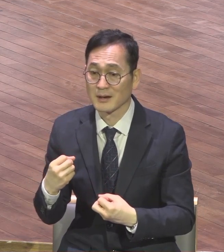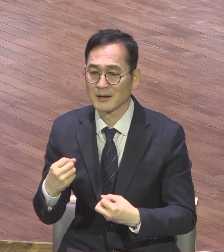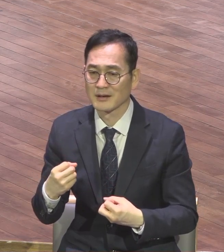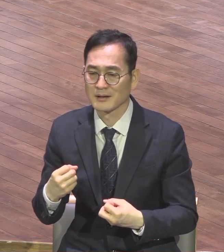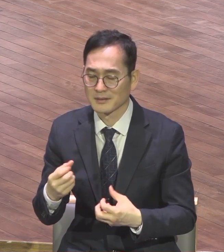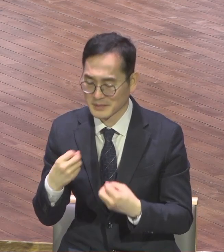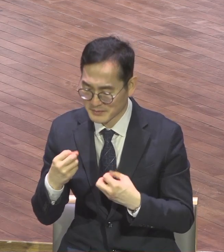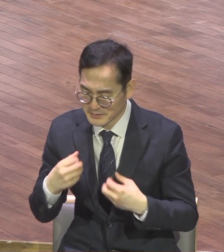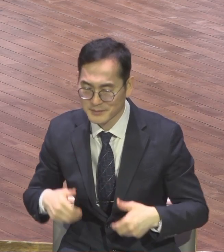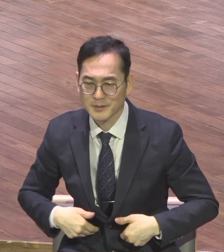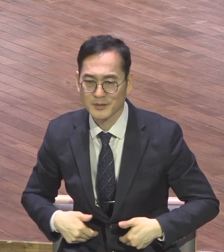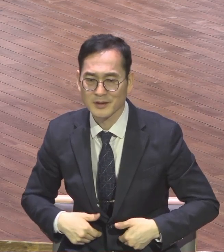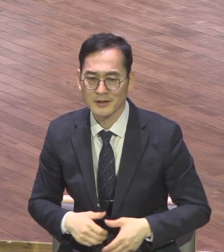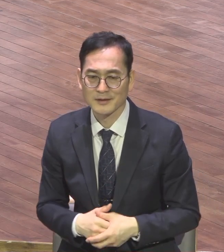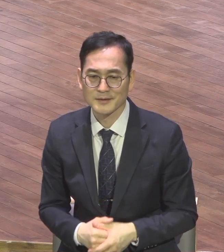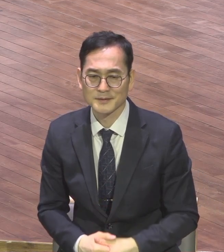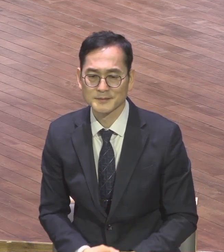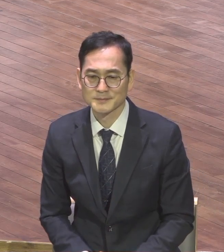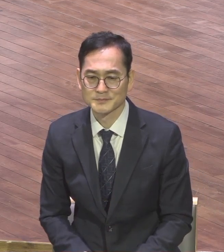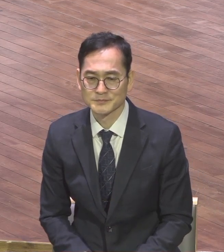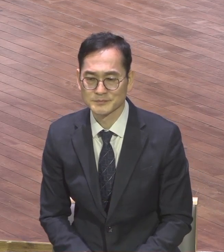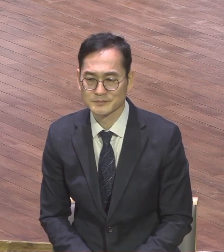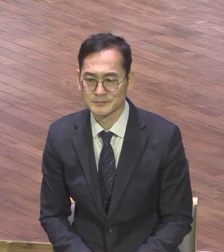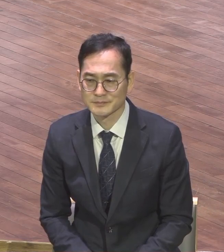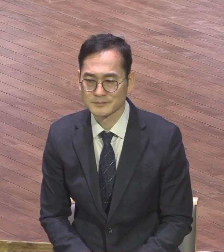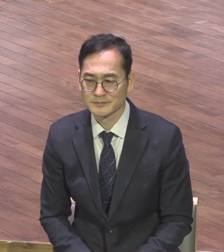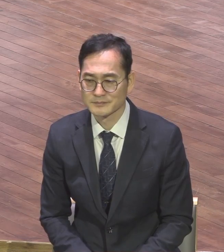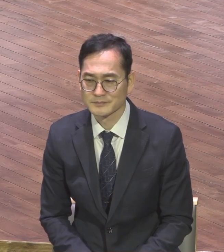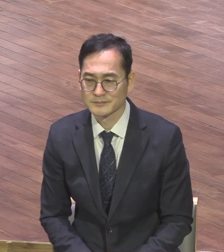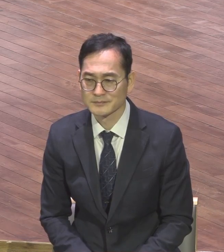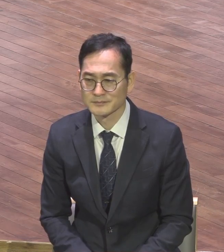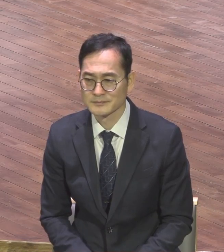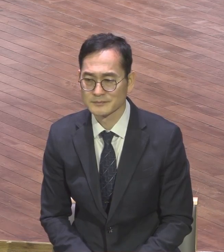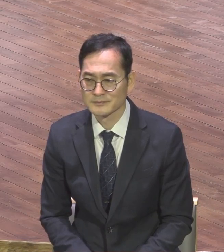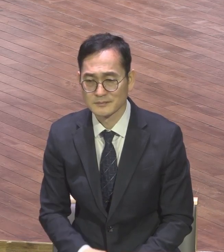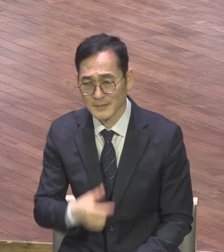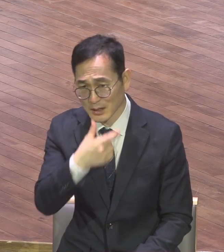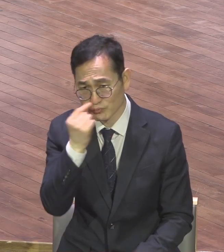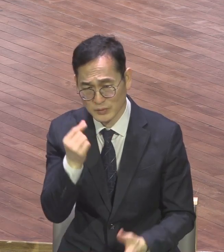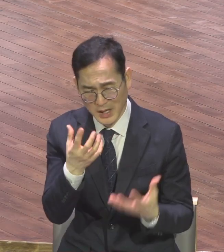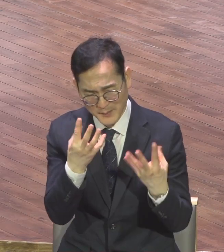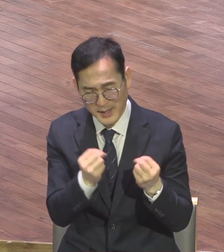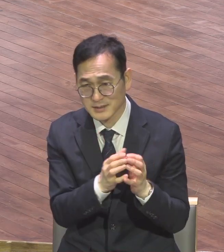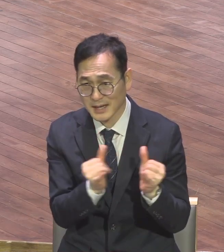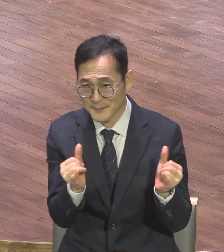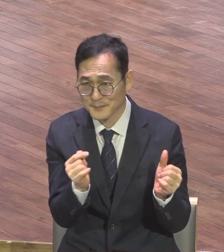볼 것도 없어요. 그런데 부족함이 많은 분들은 기도 안 할 거예요.